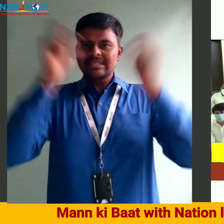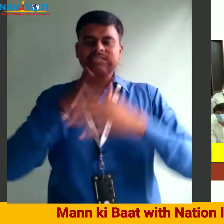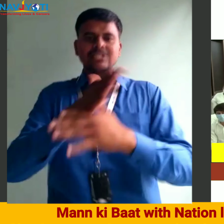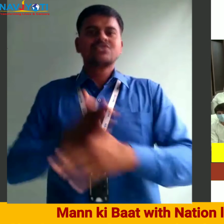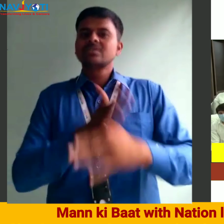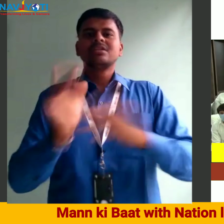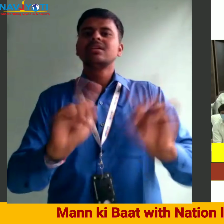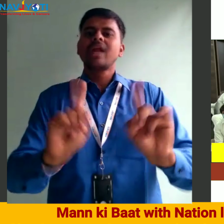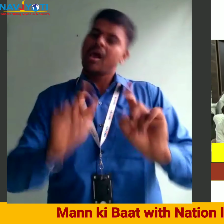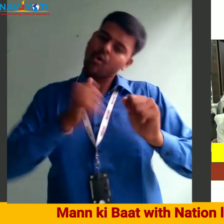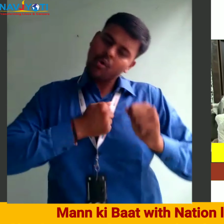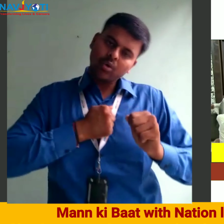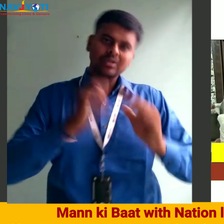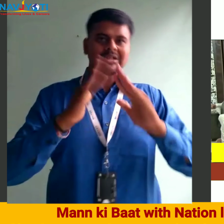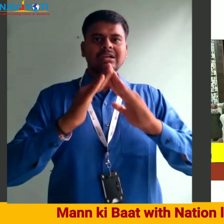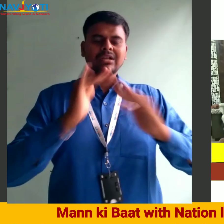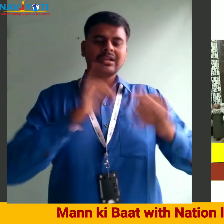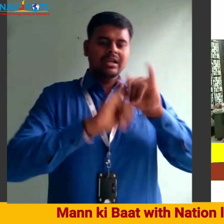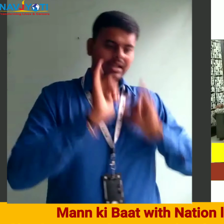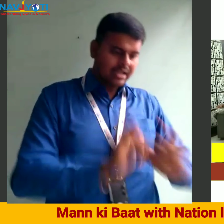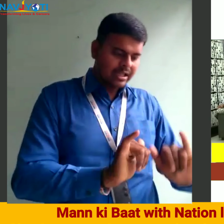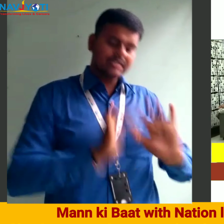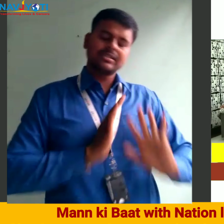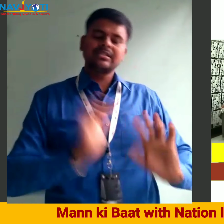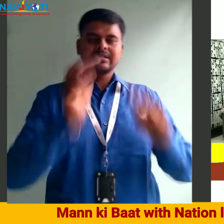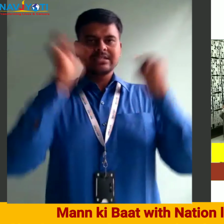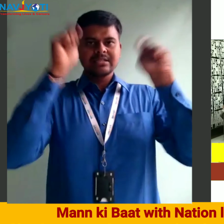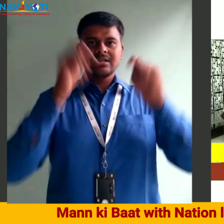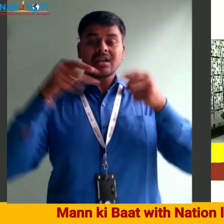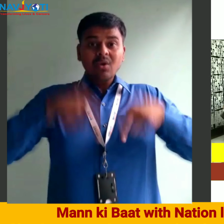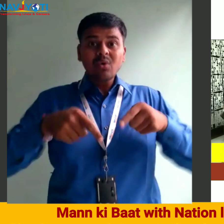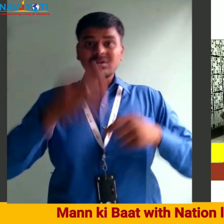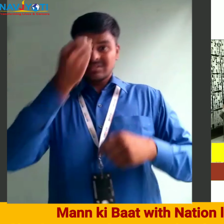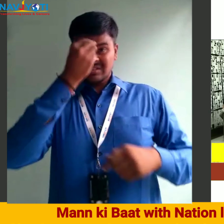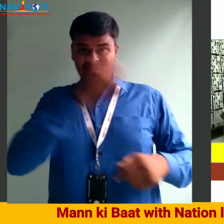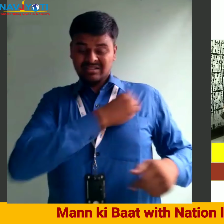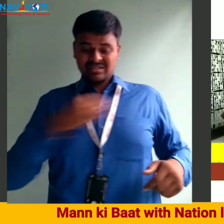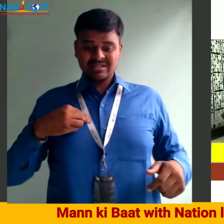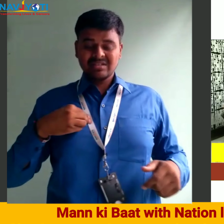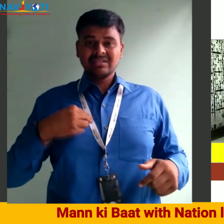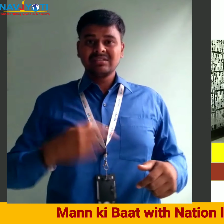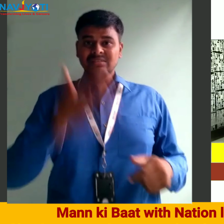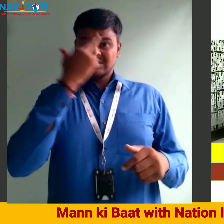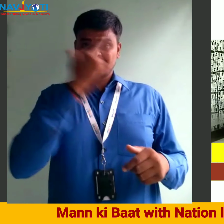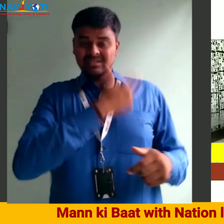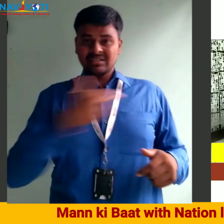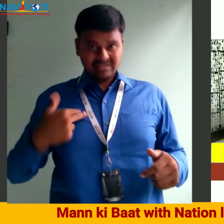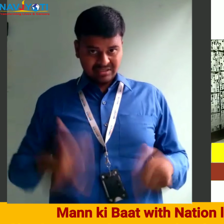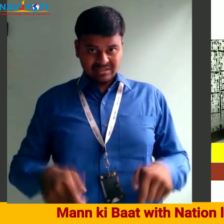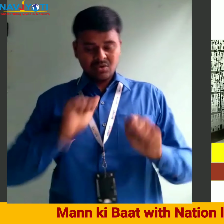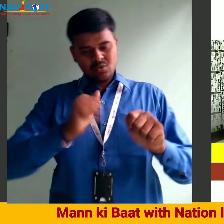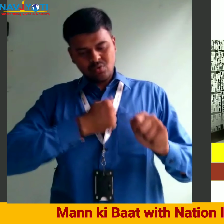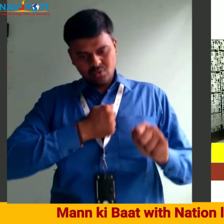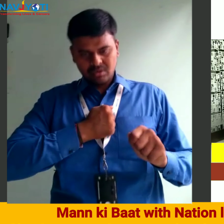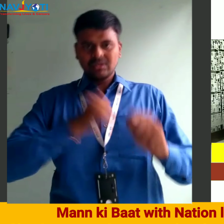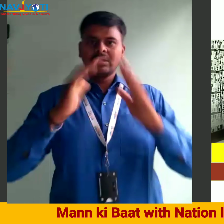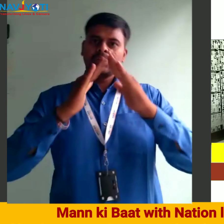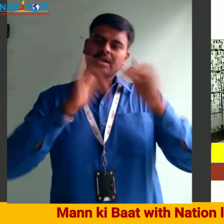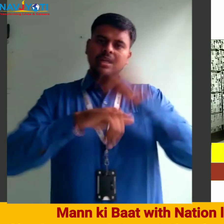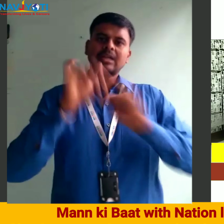पर वे इन त्योहारों को अपने दोस्तों और परिवारों के साथ पूरे उत्साह और उमंग के साथ मनाते थे, घर के बाहर